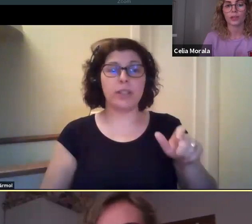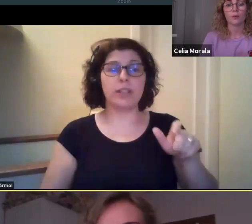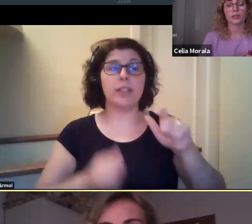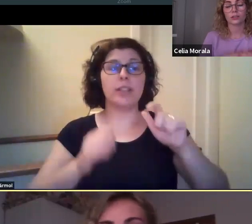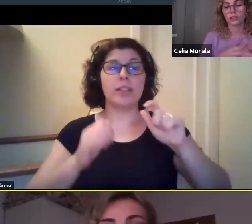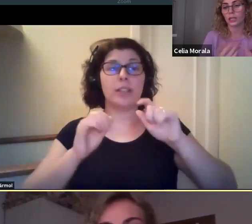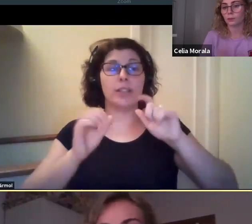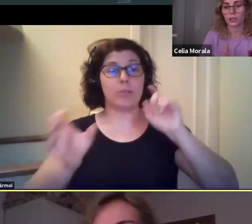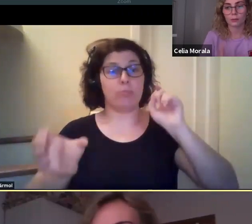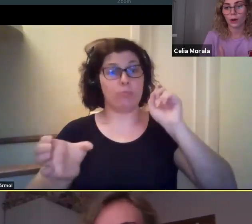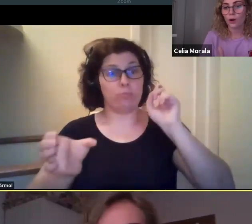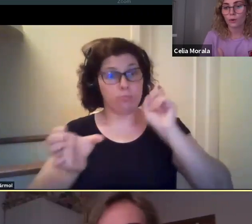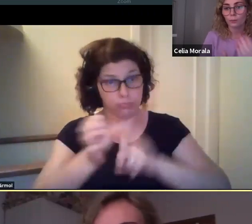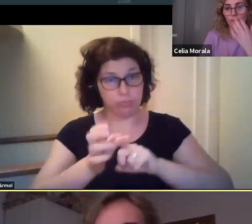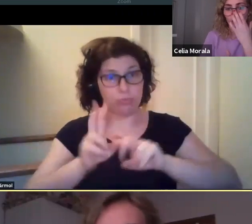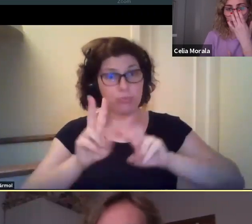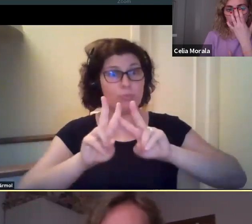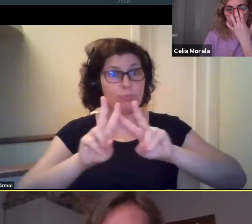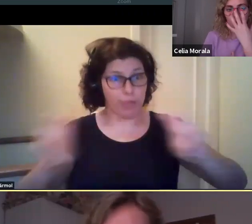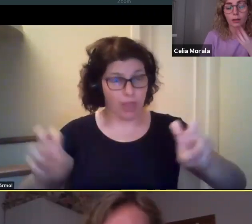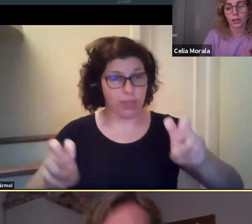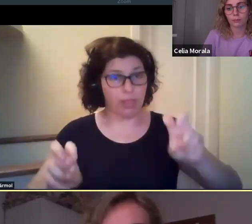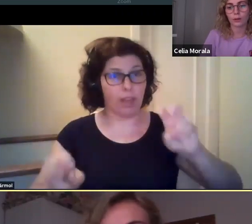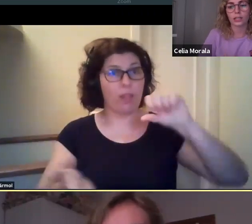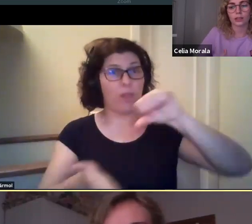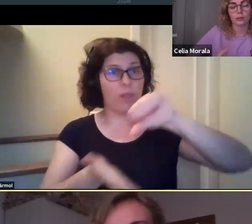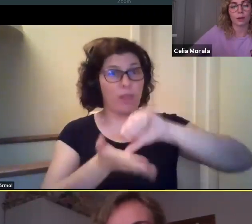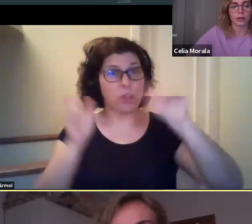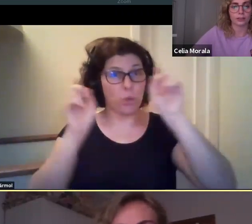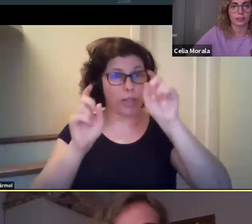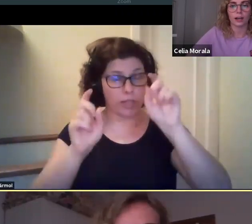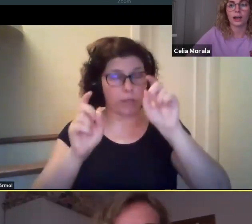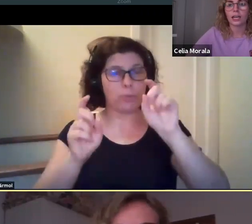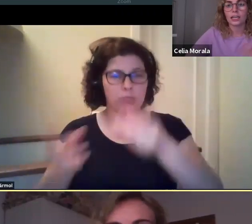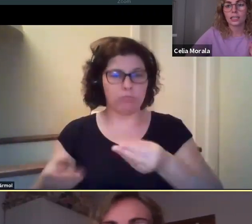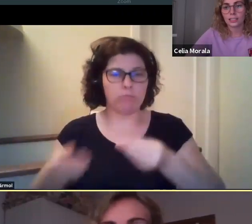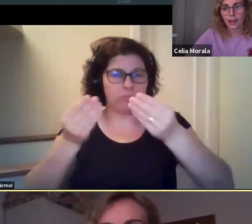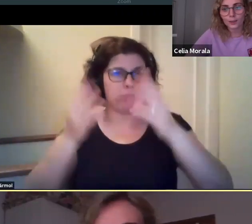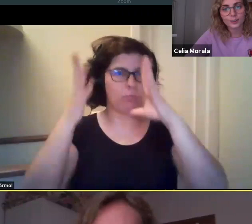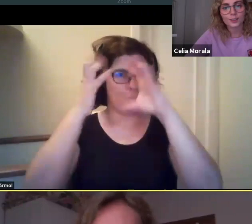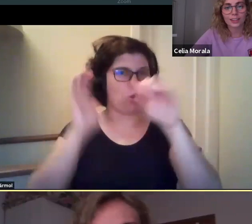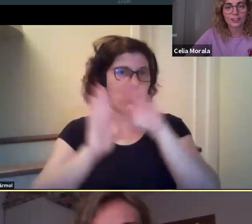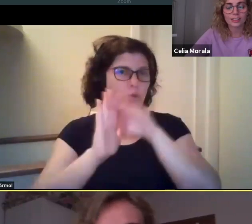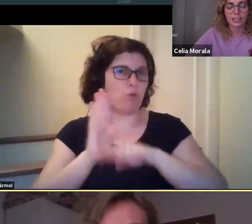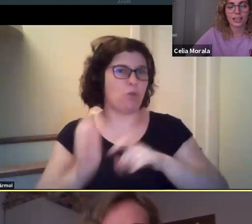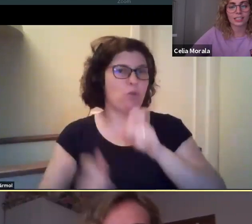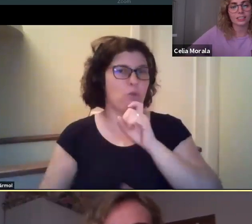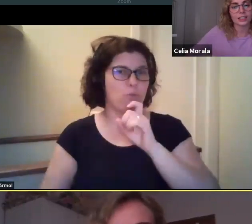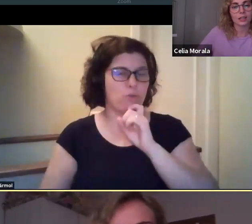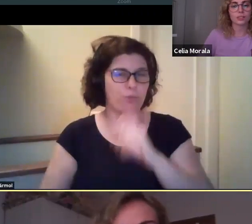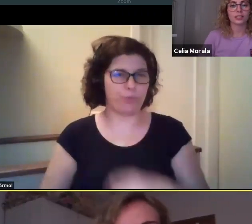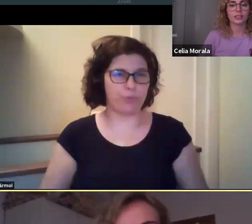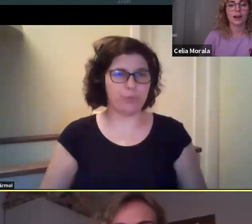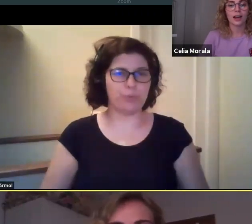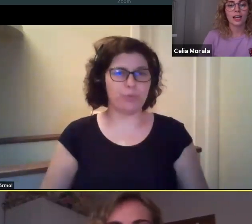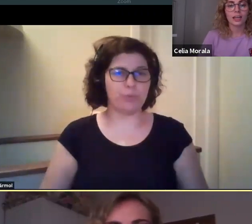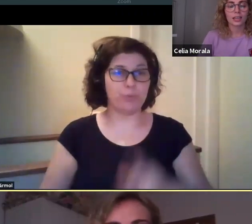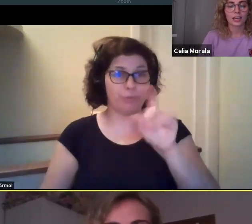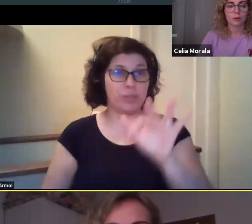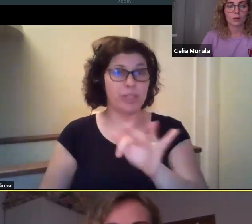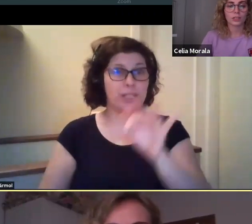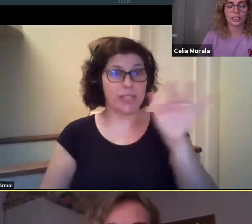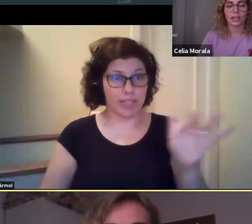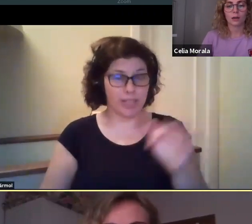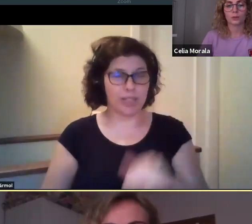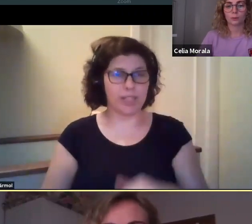educativo. Pues este sería, por ejemplo, un breve ejemplo de una práctica. Y ya a continuación, sí que en la siguiente diapositiva